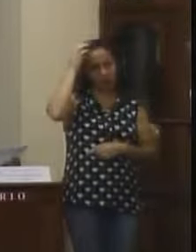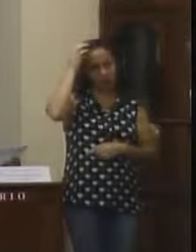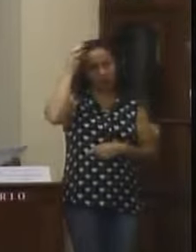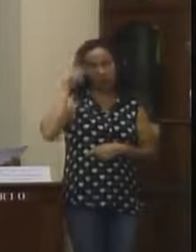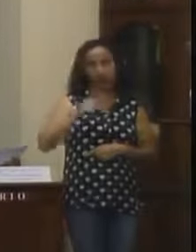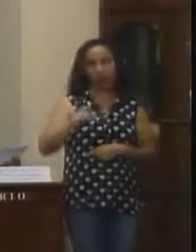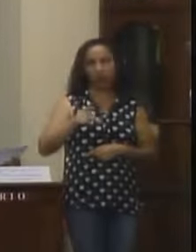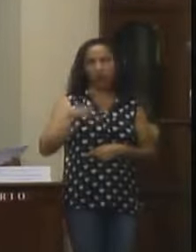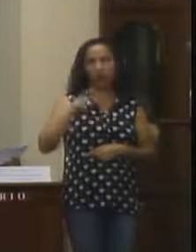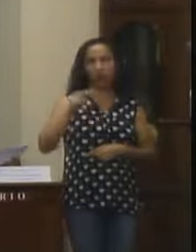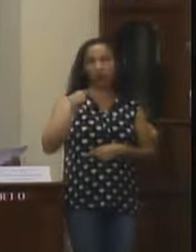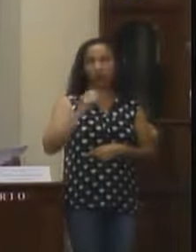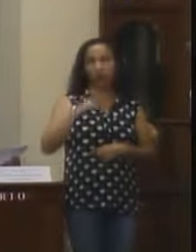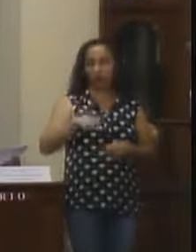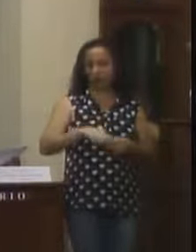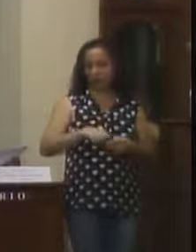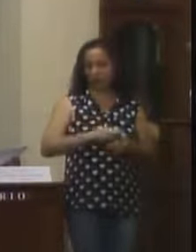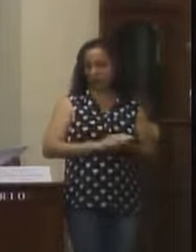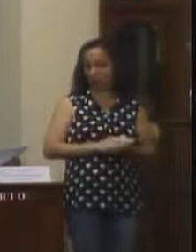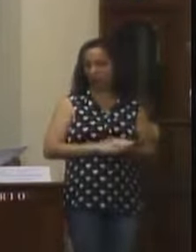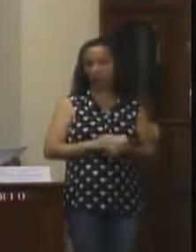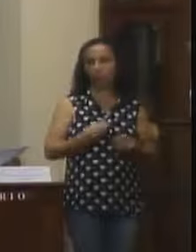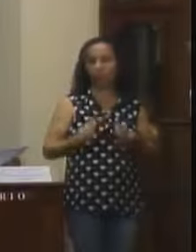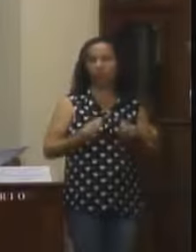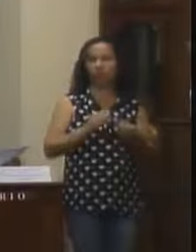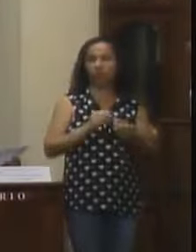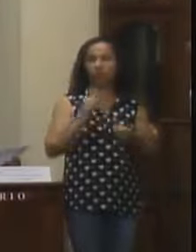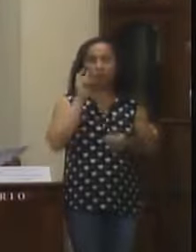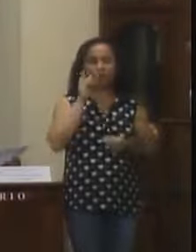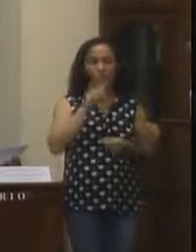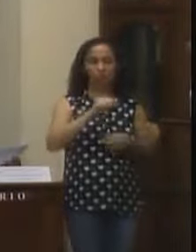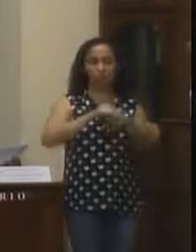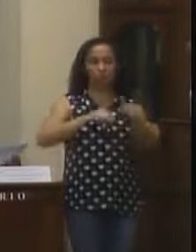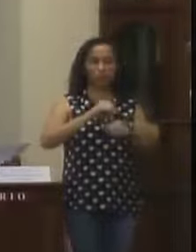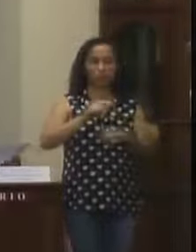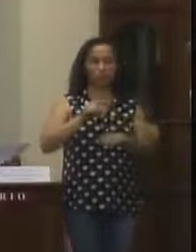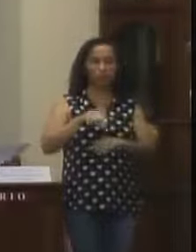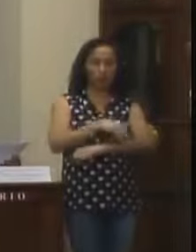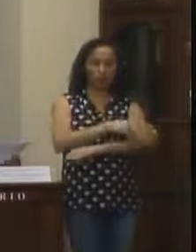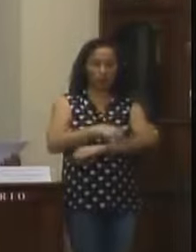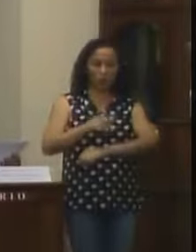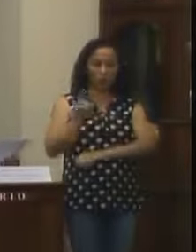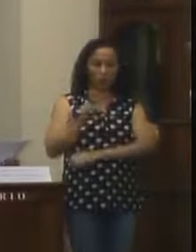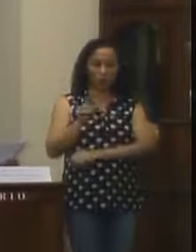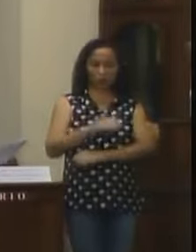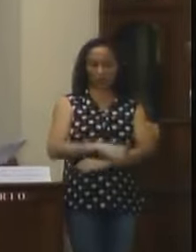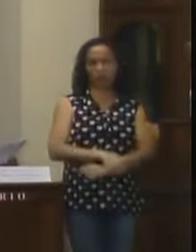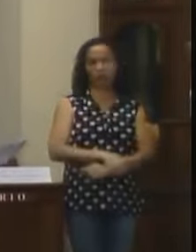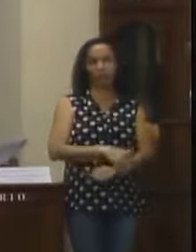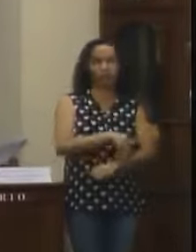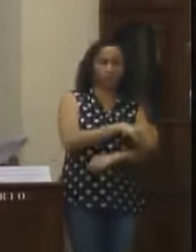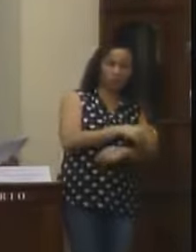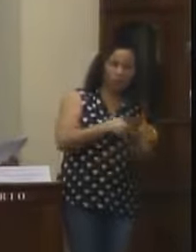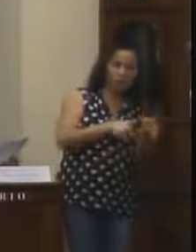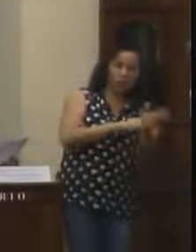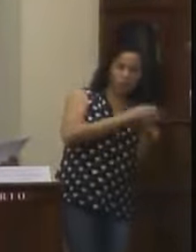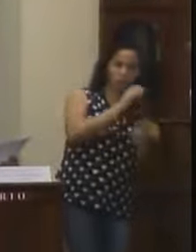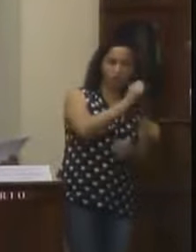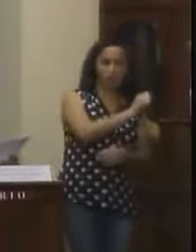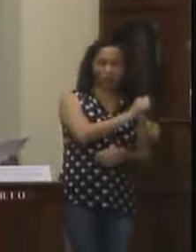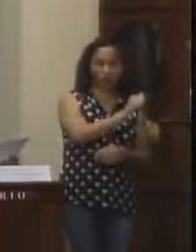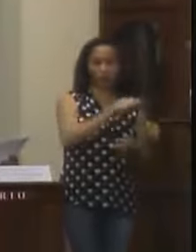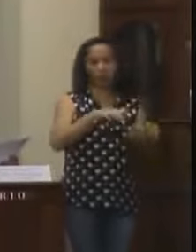acima apresentada. O presente tem como objetivo a substituição da identificação legal do mencionado logradouro. É o relatório. Estudada a matéria, passa